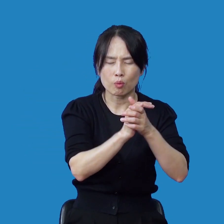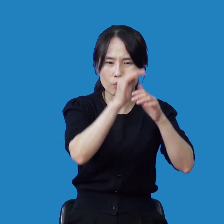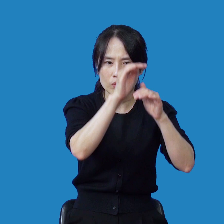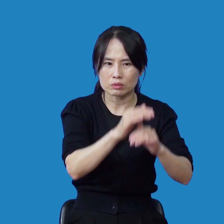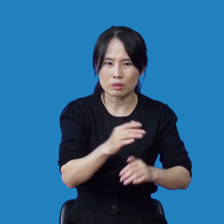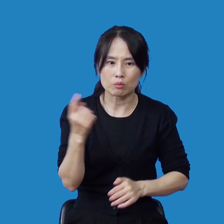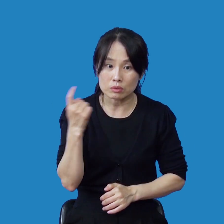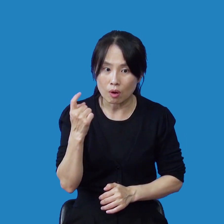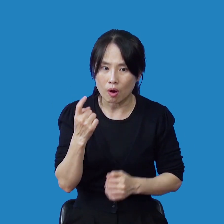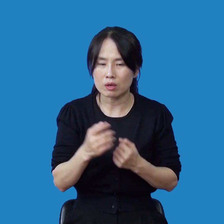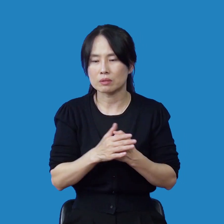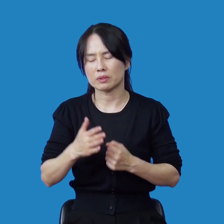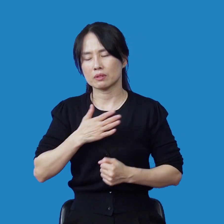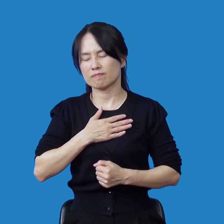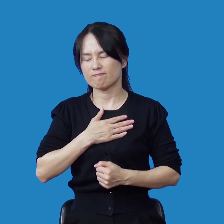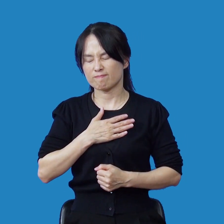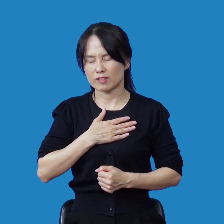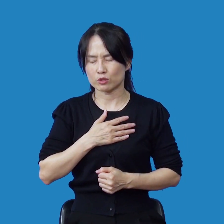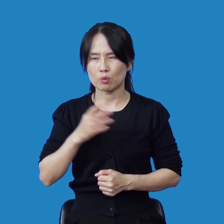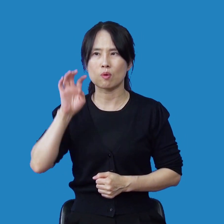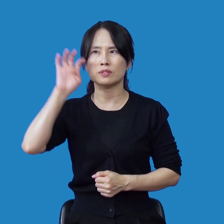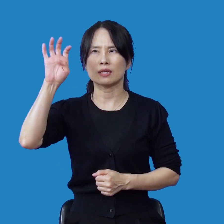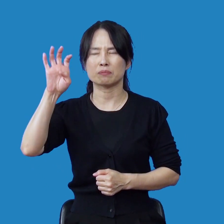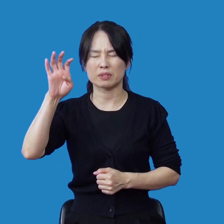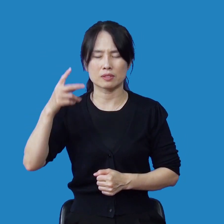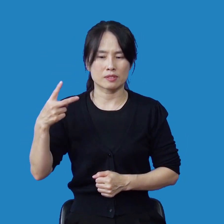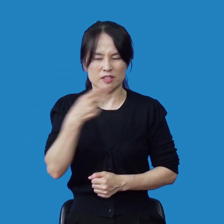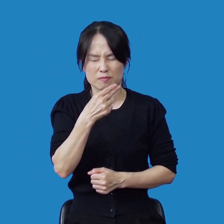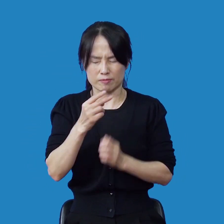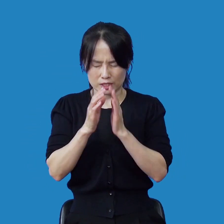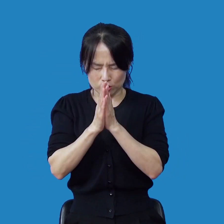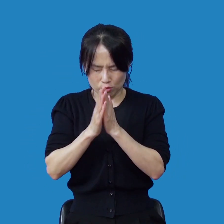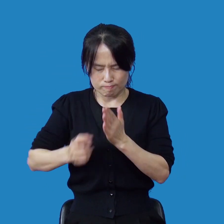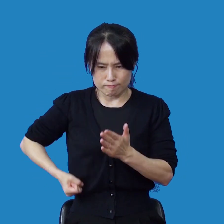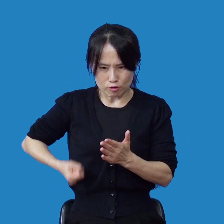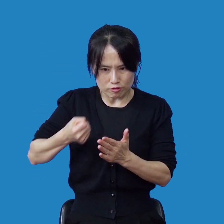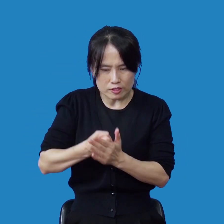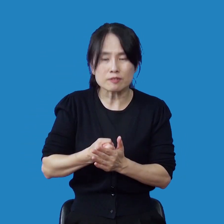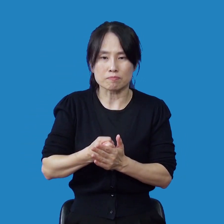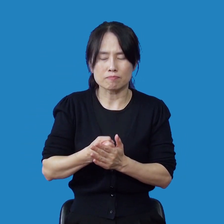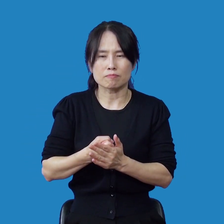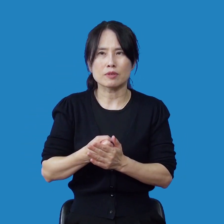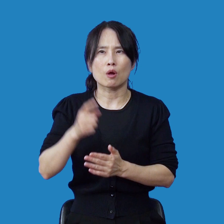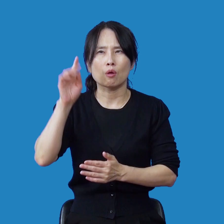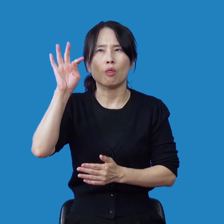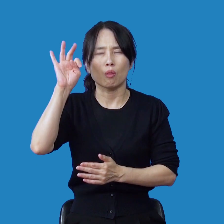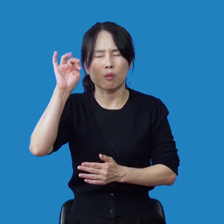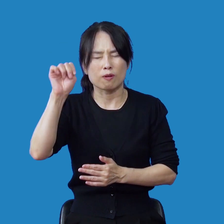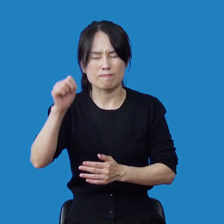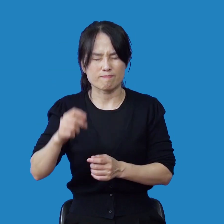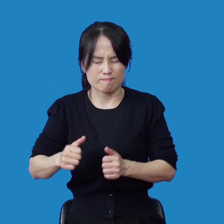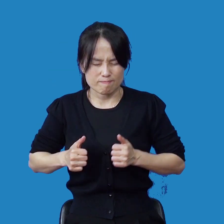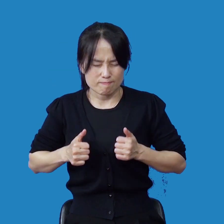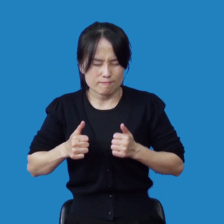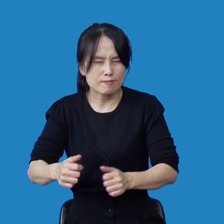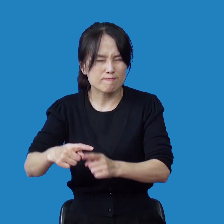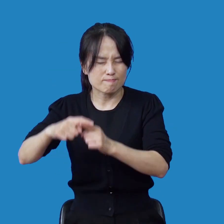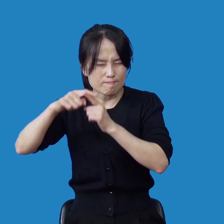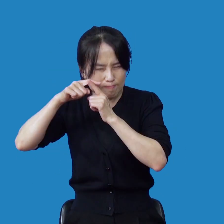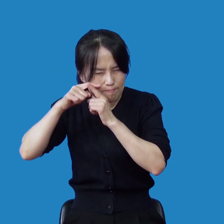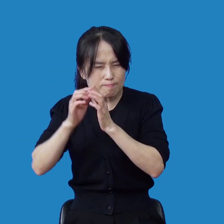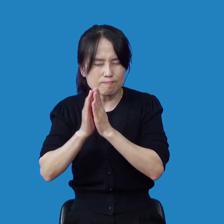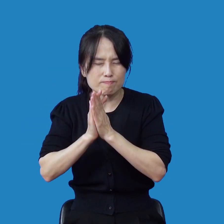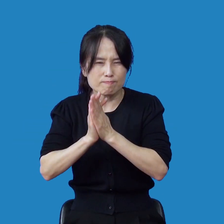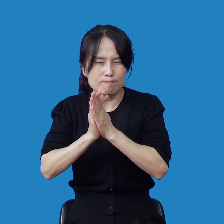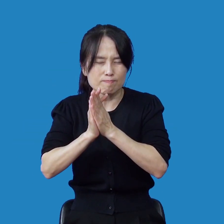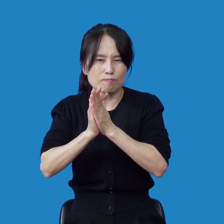40일 금식 기도를 작정을 했습니다. 그리고 정말 열심히 기도했습니다. 죽기 살기로